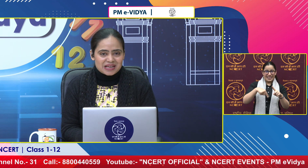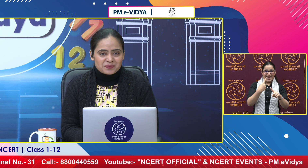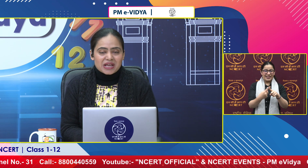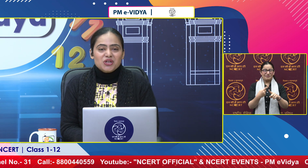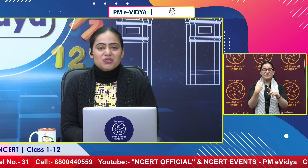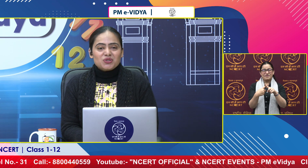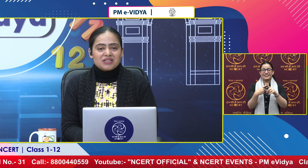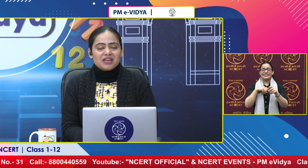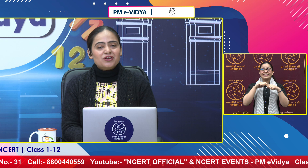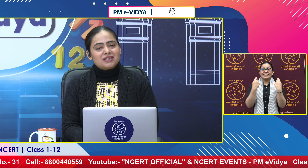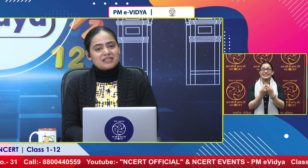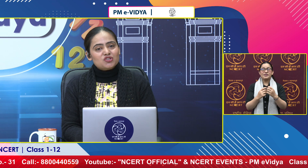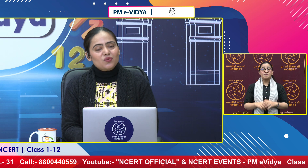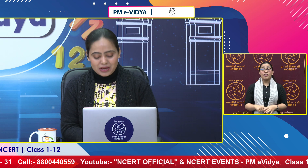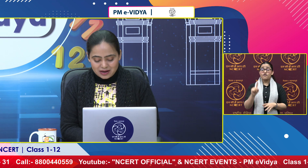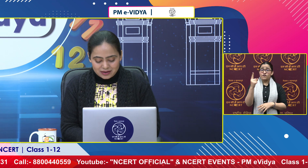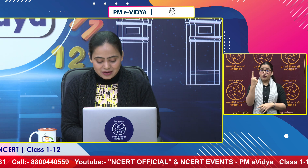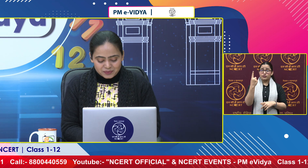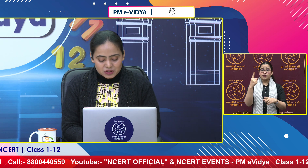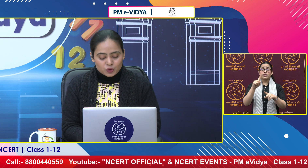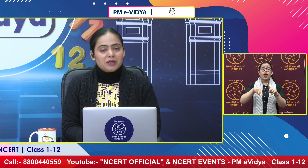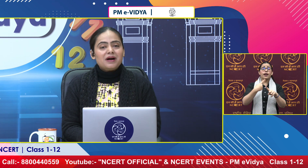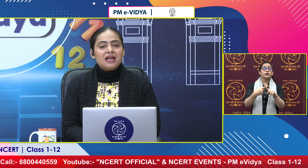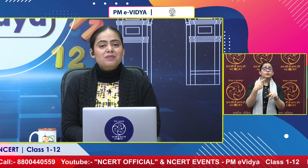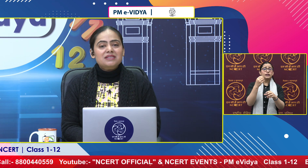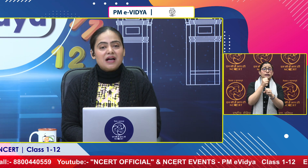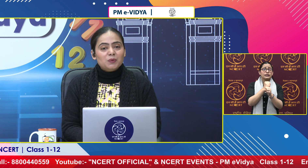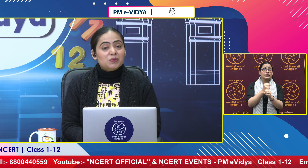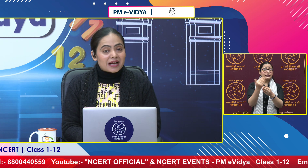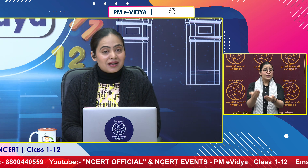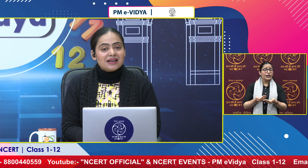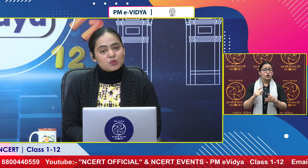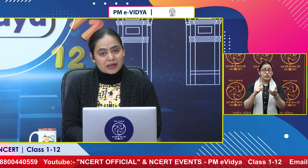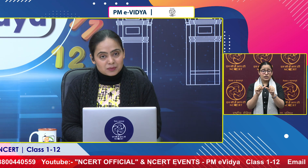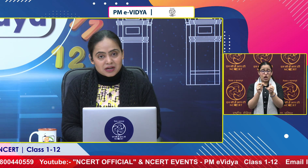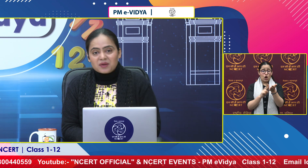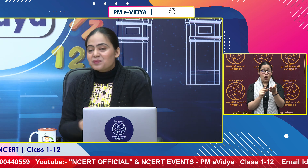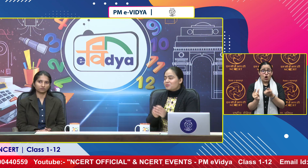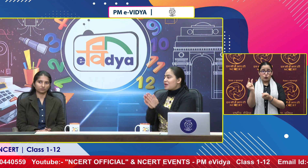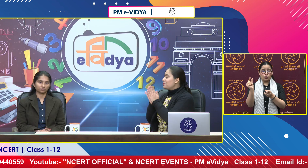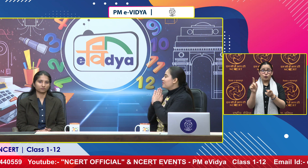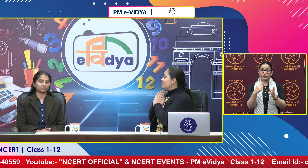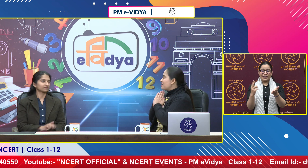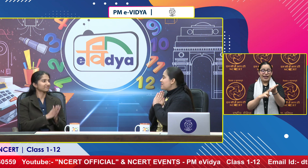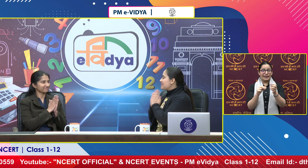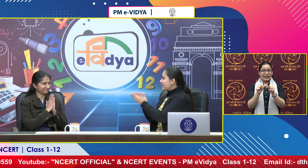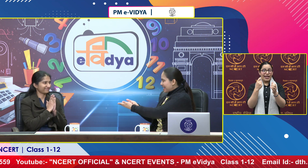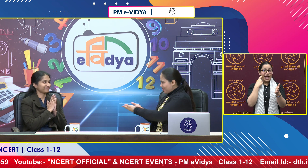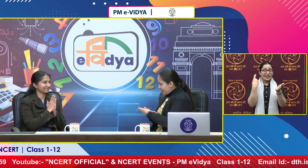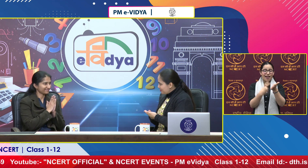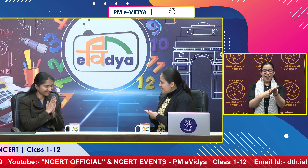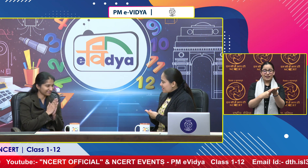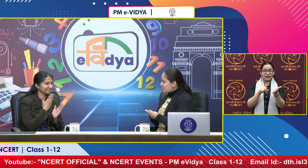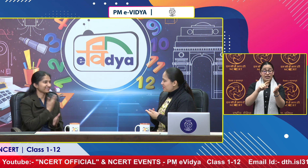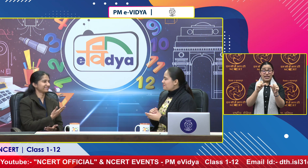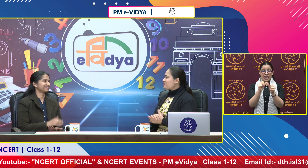एंड आवर टीम। So today for this session we are joined by Miss Anu Nair. Let's welcome her. Ma'am, namaskar